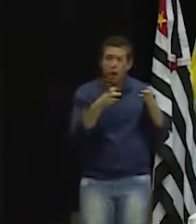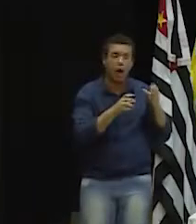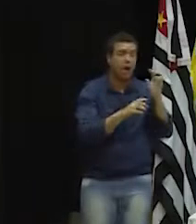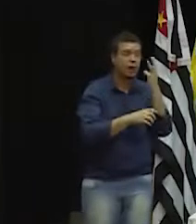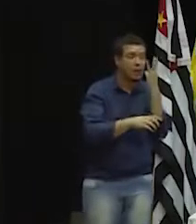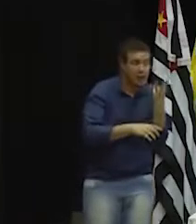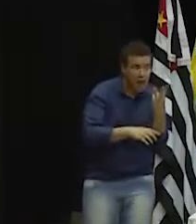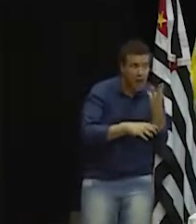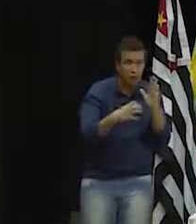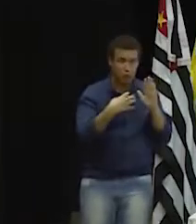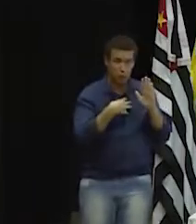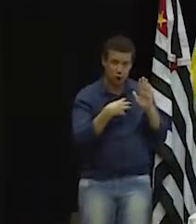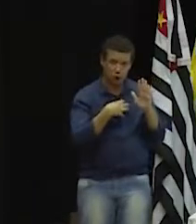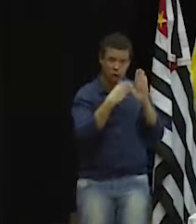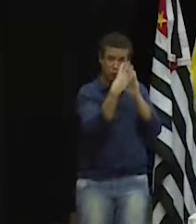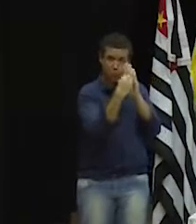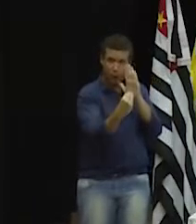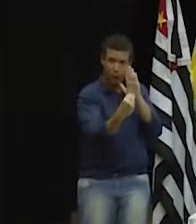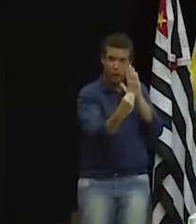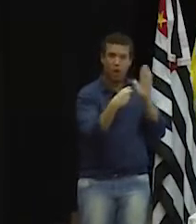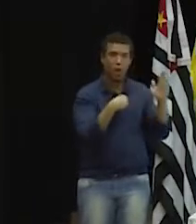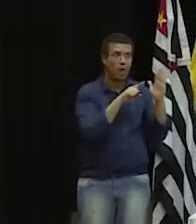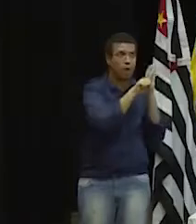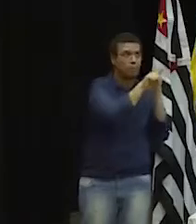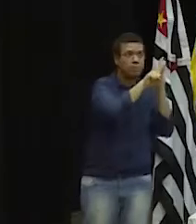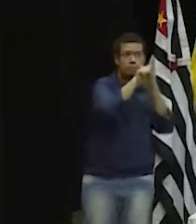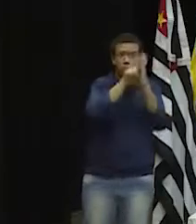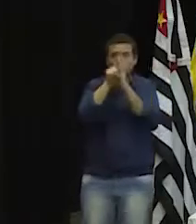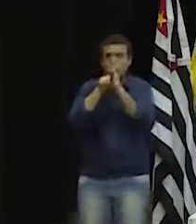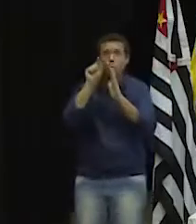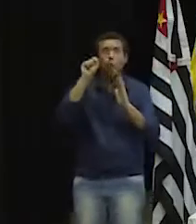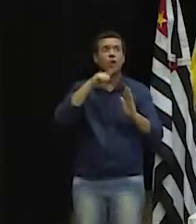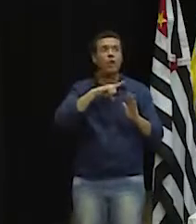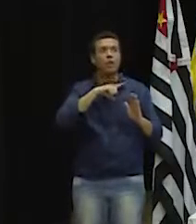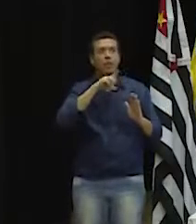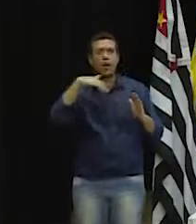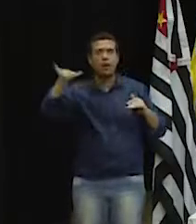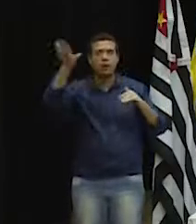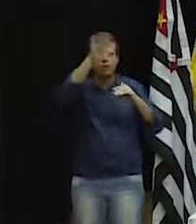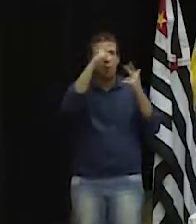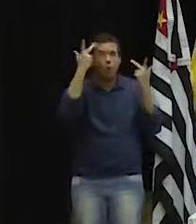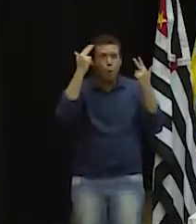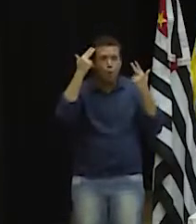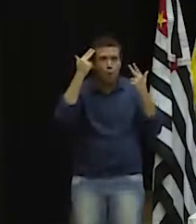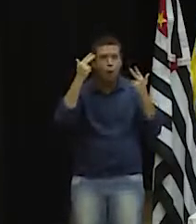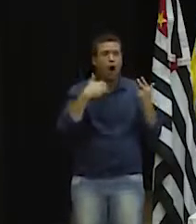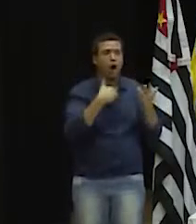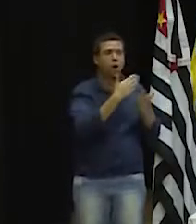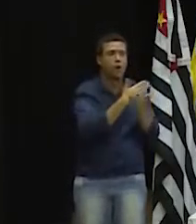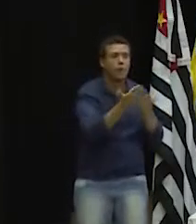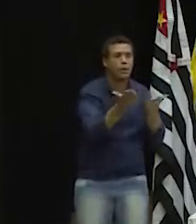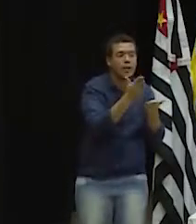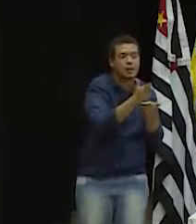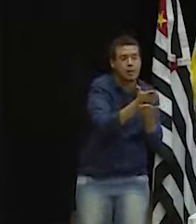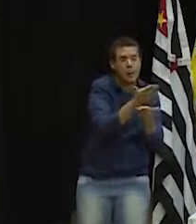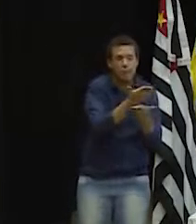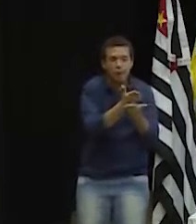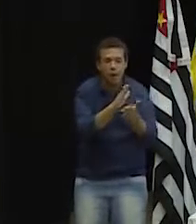Agora vocês percebem? Então, havia 3 modelos. O que acontece de mais